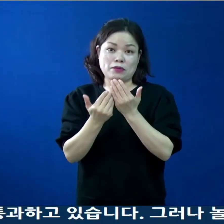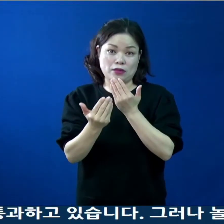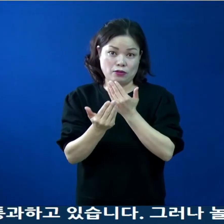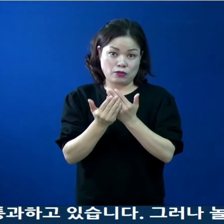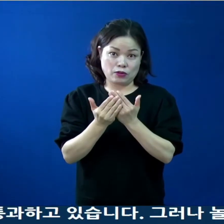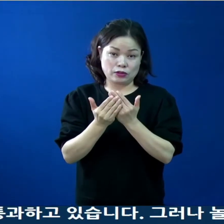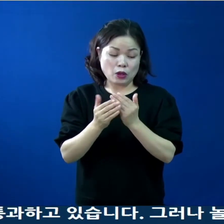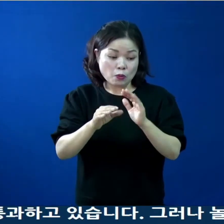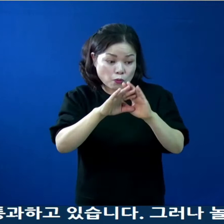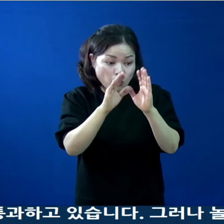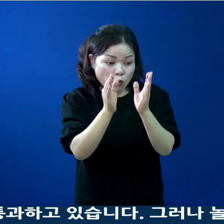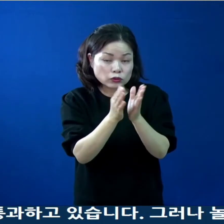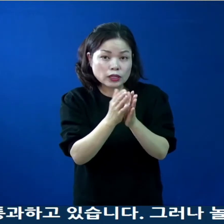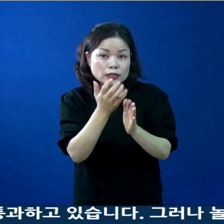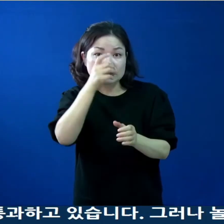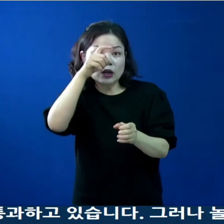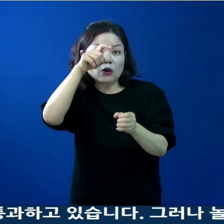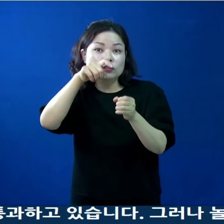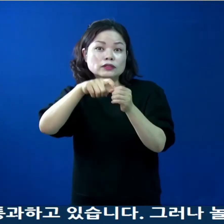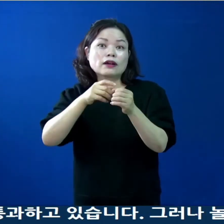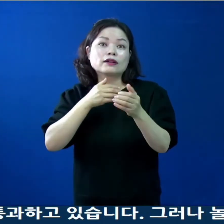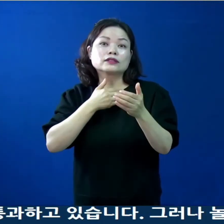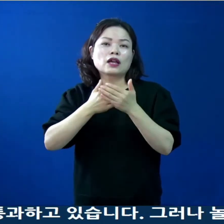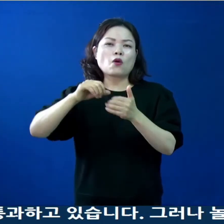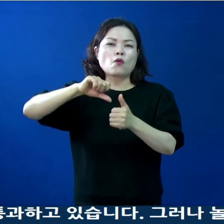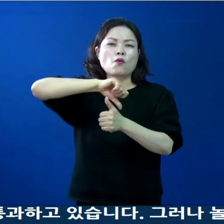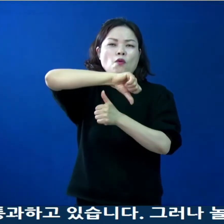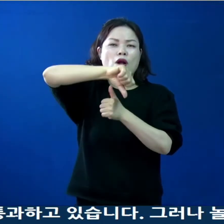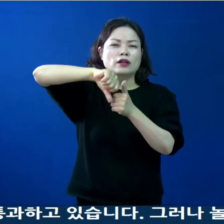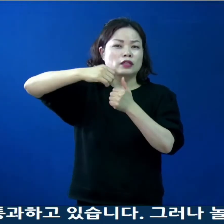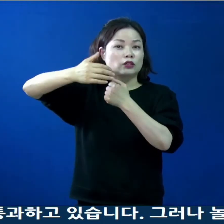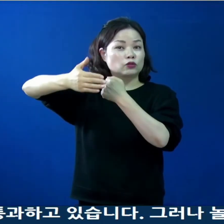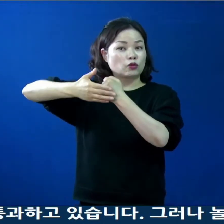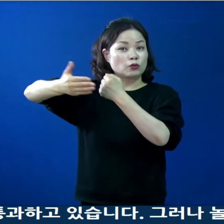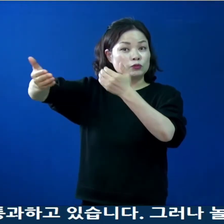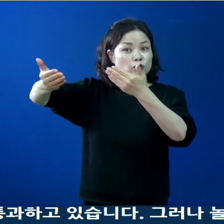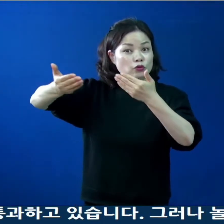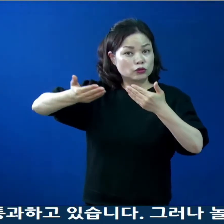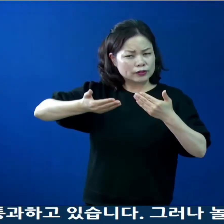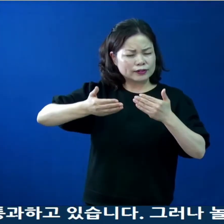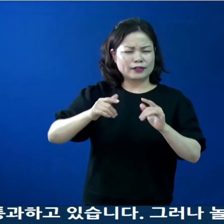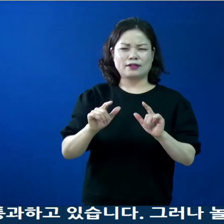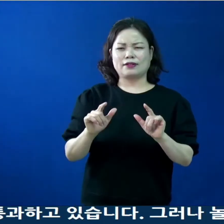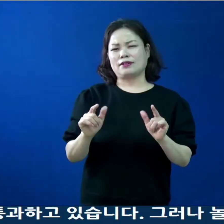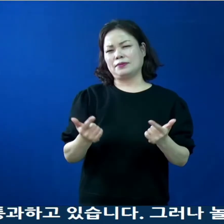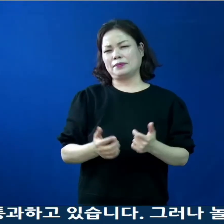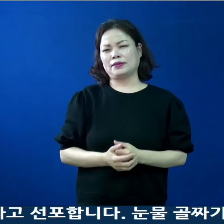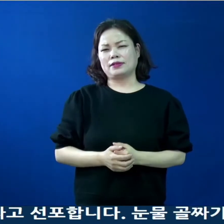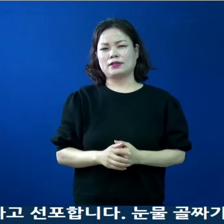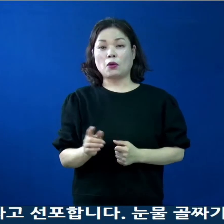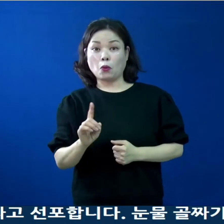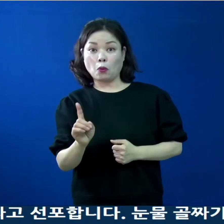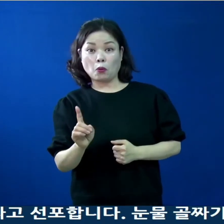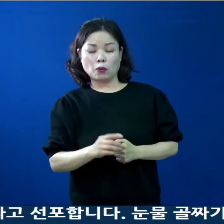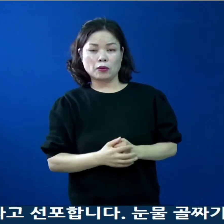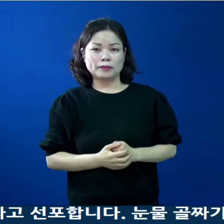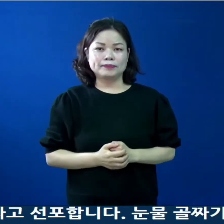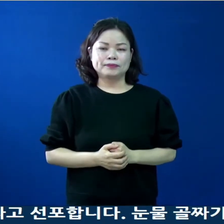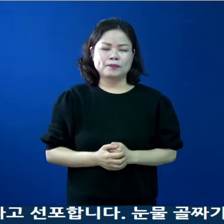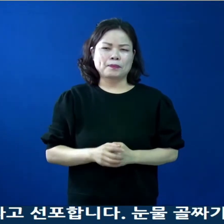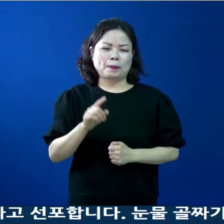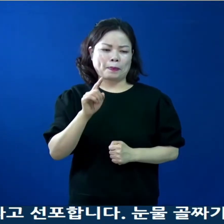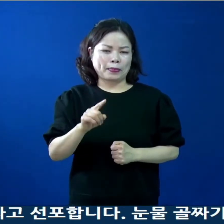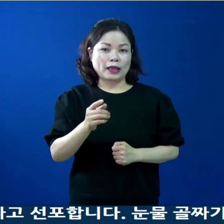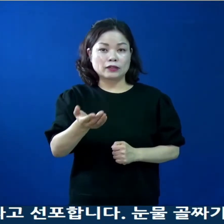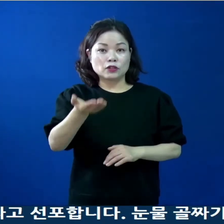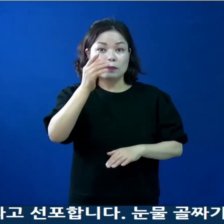그런데 모두에게 이 영적 체험과 환경의 도우심이 주어지는 것이 아닙니다. 어떤 사람입니까? 바로 그 윗절에